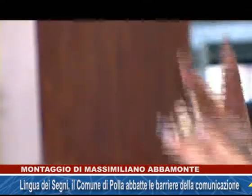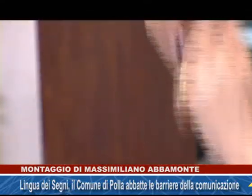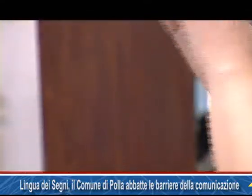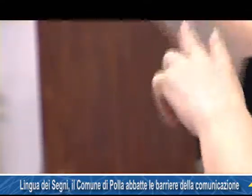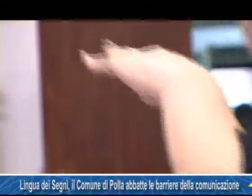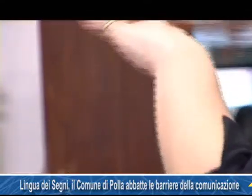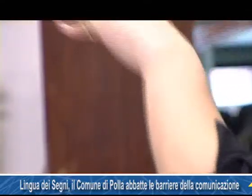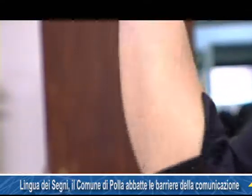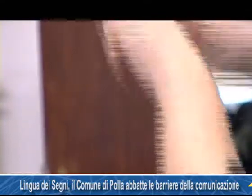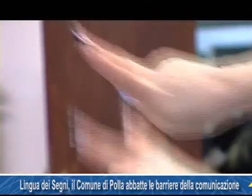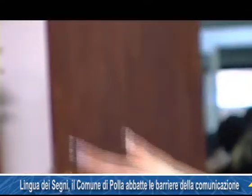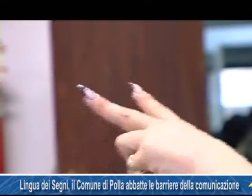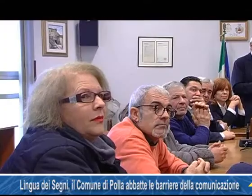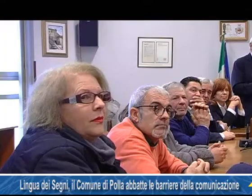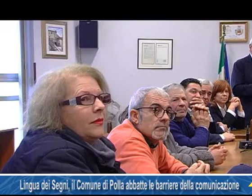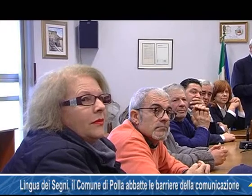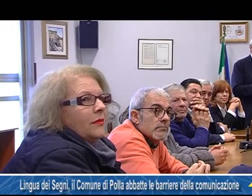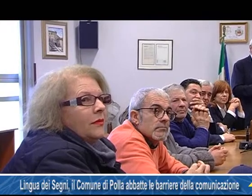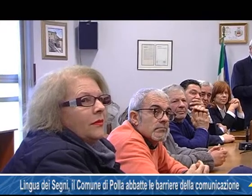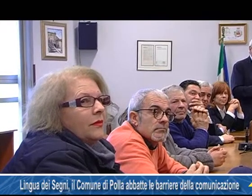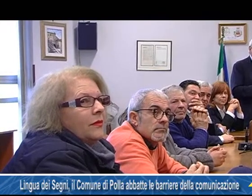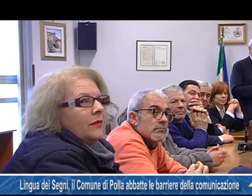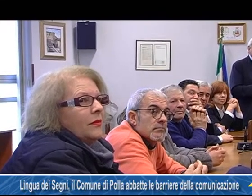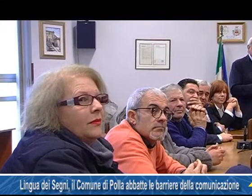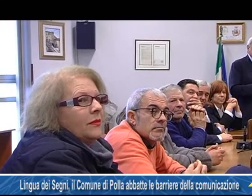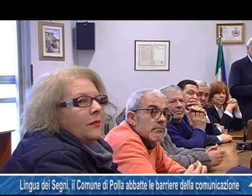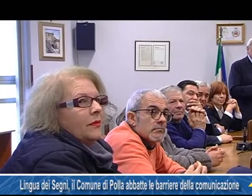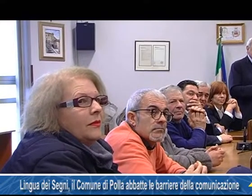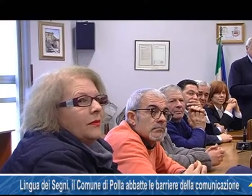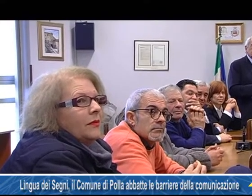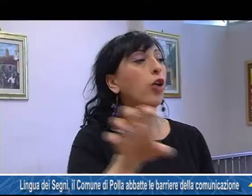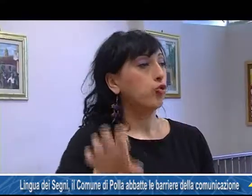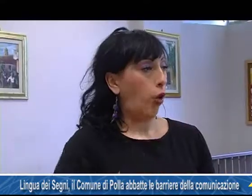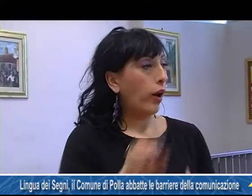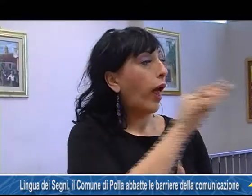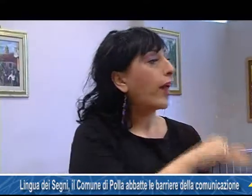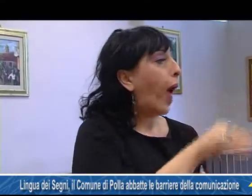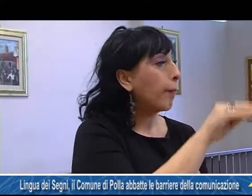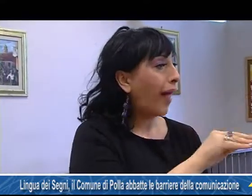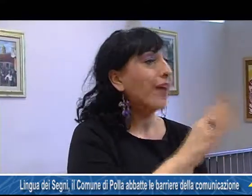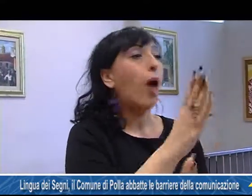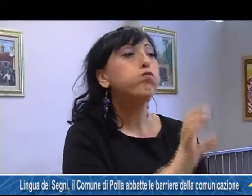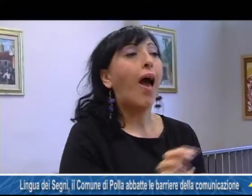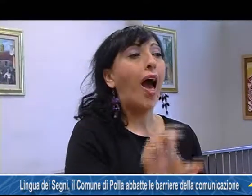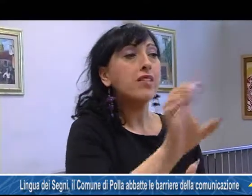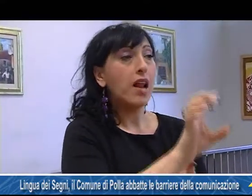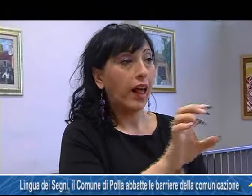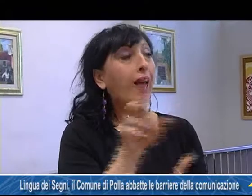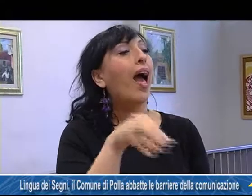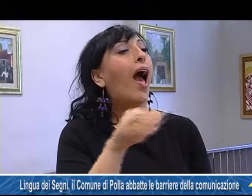tra mondo non udente e mondo udente. Il Consiglio Comunale della Cittadina ha adottato infatti, con una delibera dello scorso febbraio su